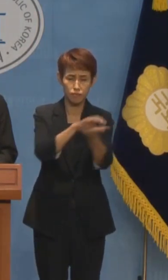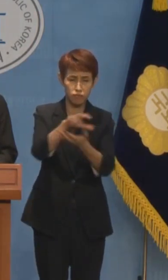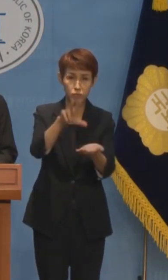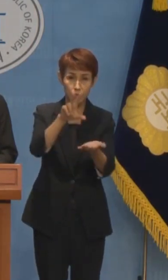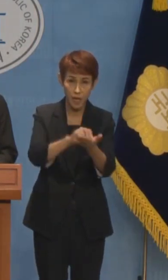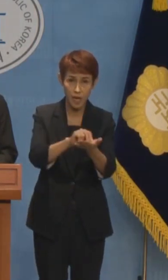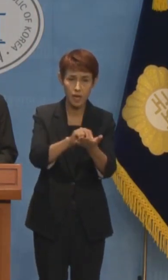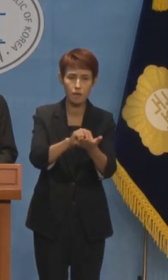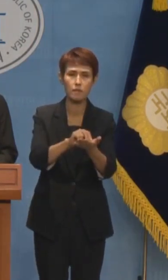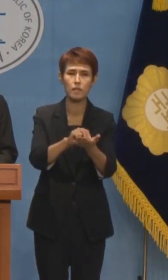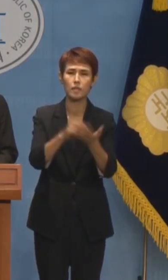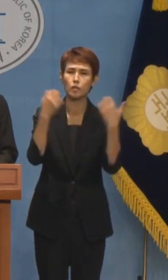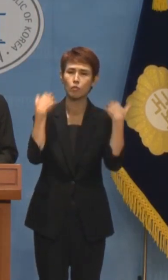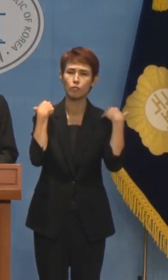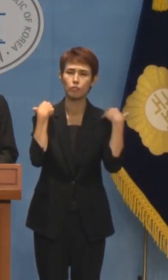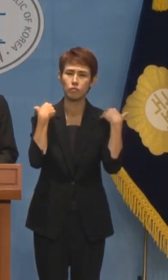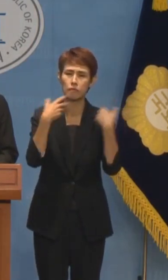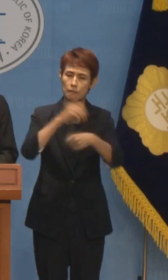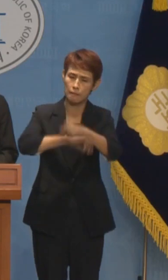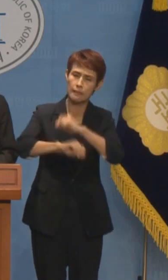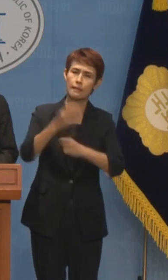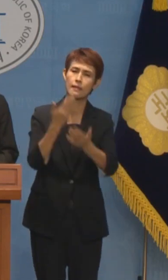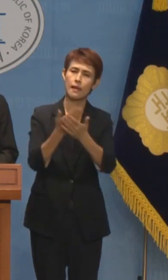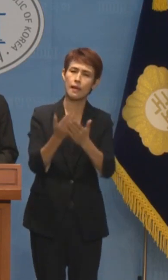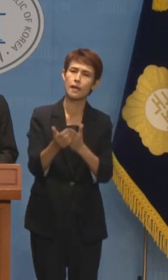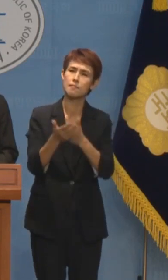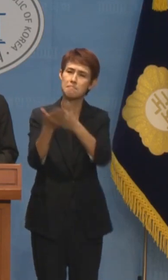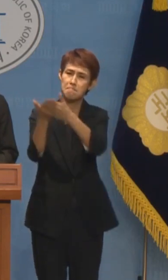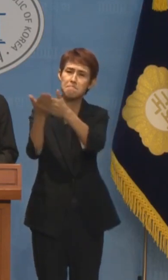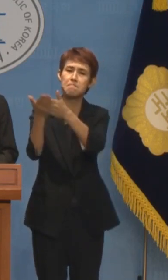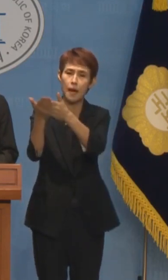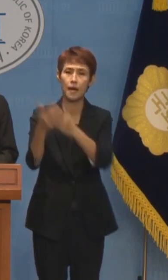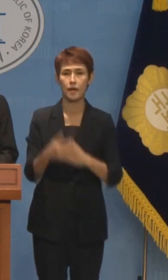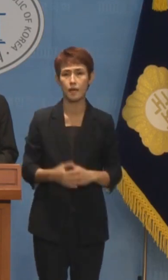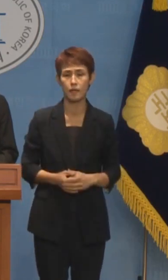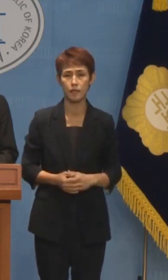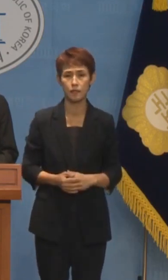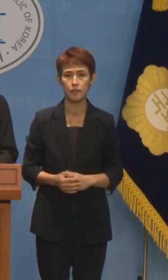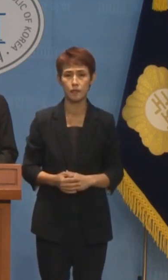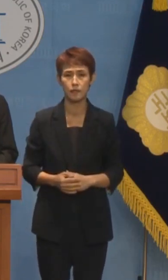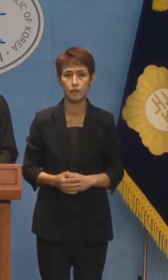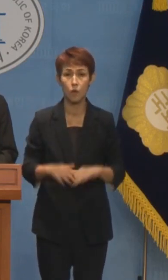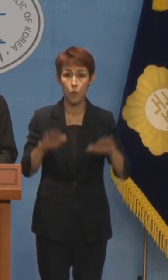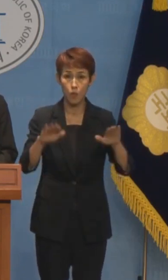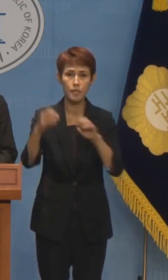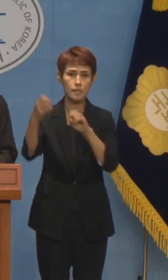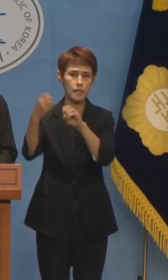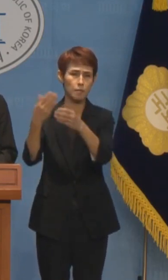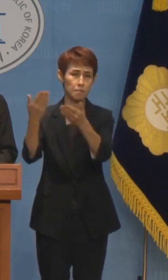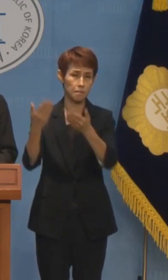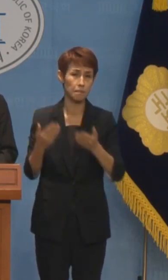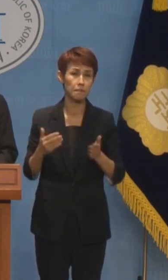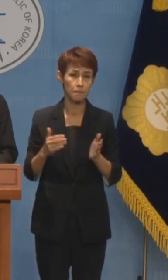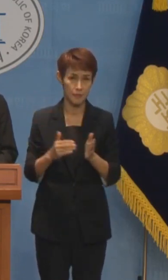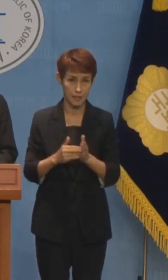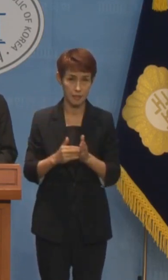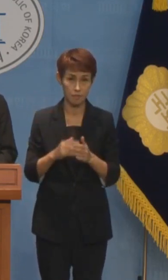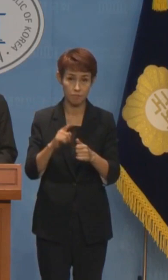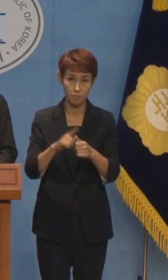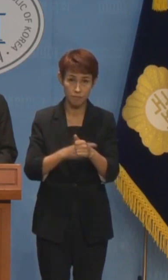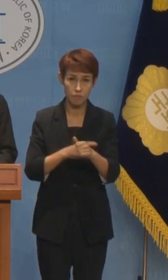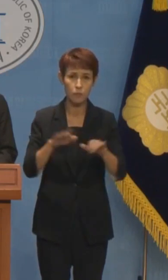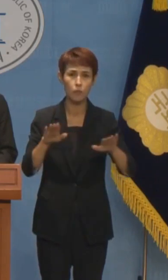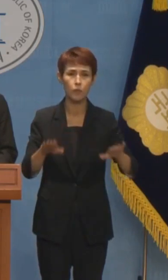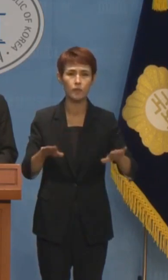자세를 정부에 요구해 온 바가 있습니다 오늘 그에 대한 일정 정도 대답이 나왔기 때문에 거기에 대한 저희